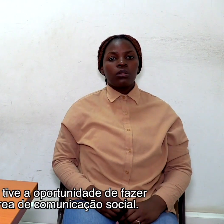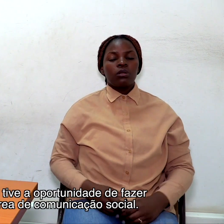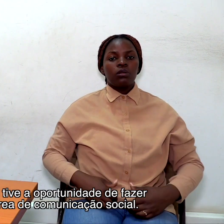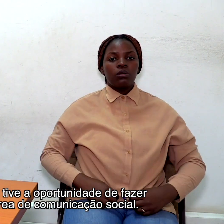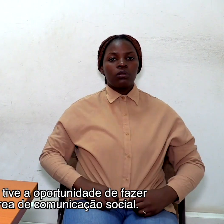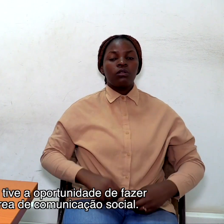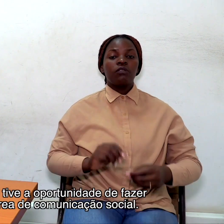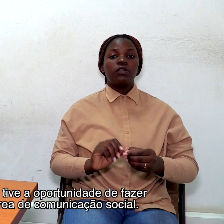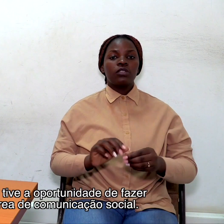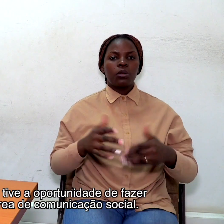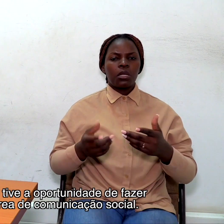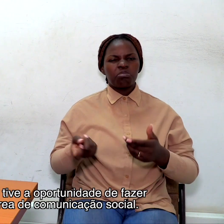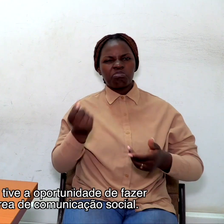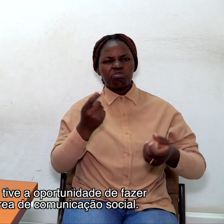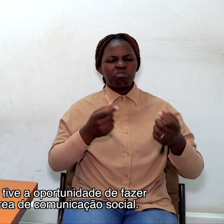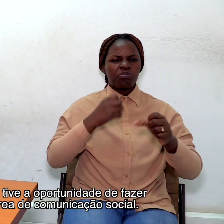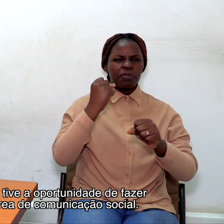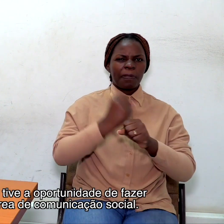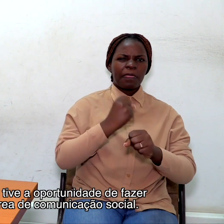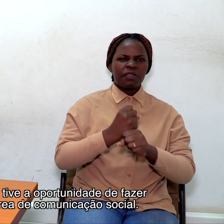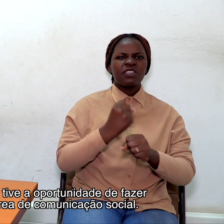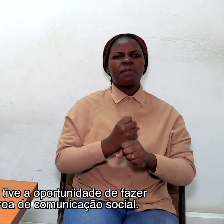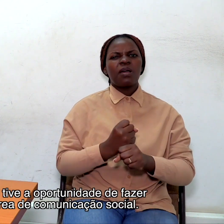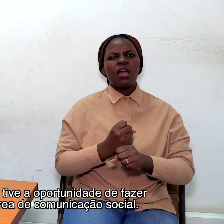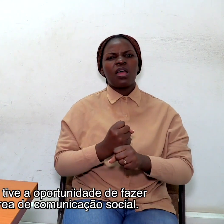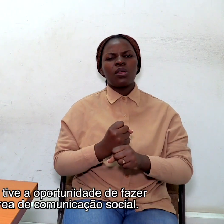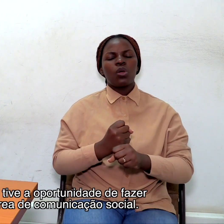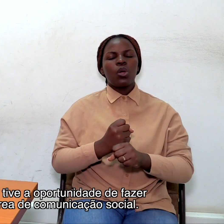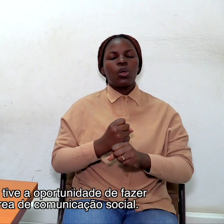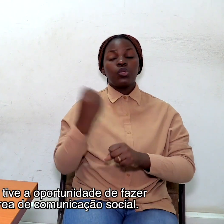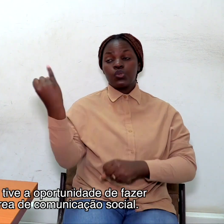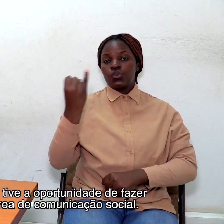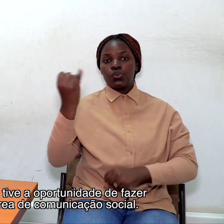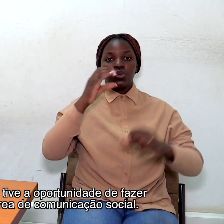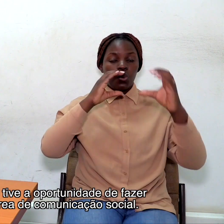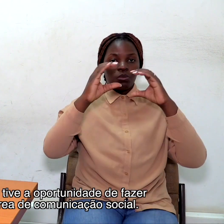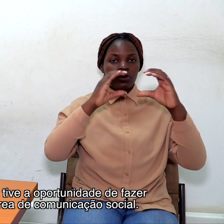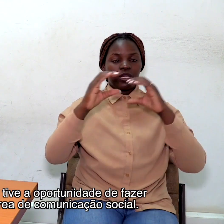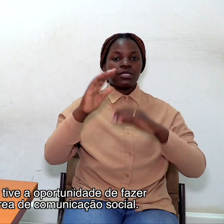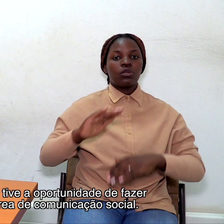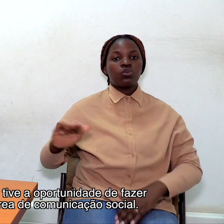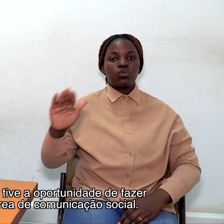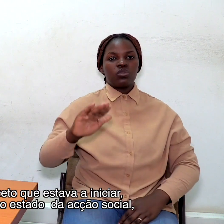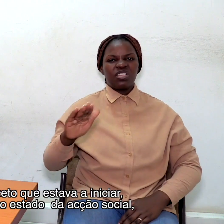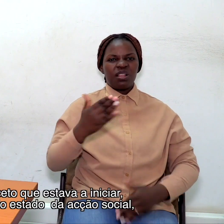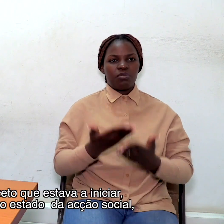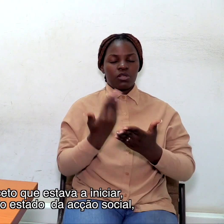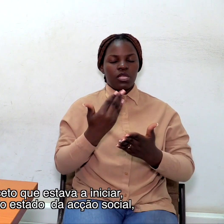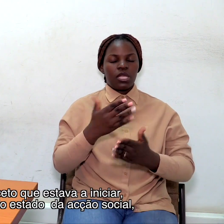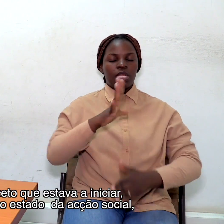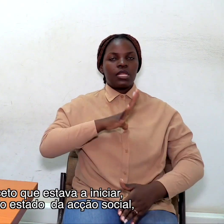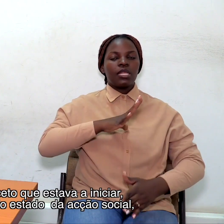estar a fazer alguns trabalhos no Instituto de Comunicação Social através de um projeto